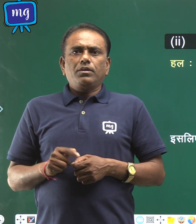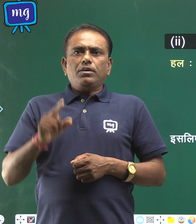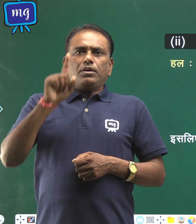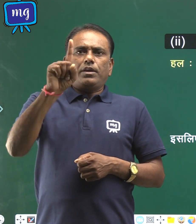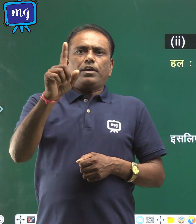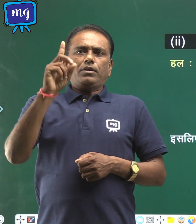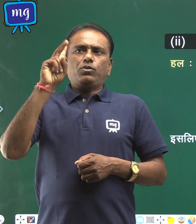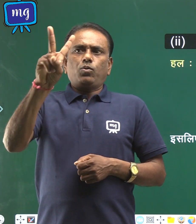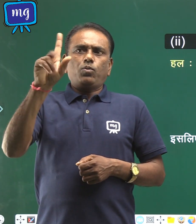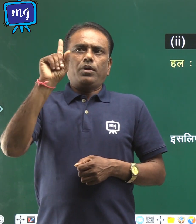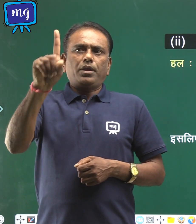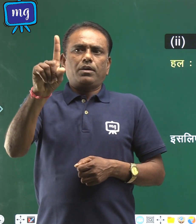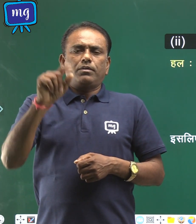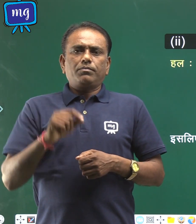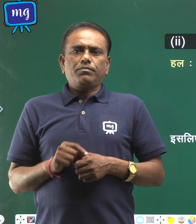121